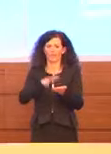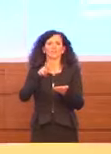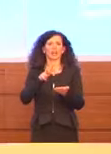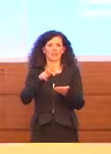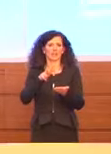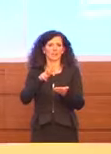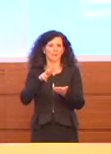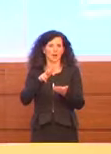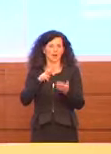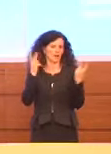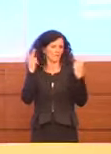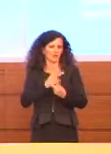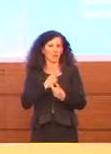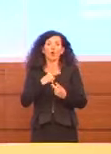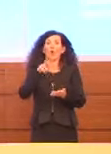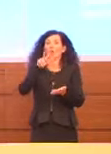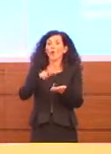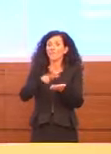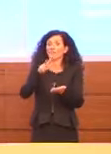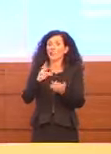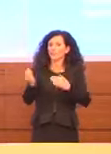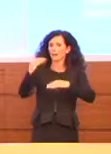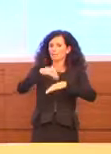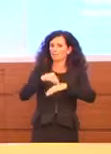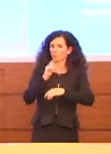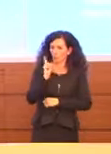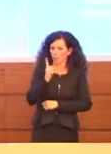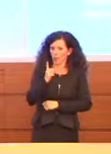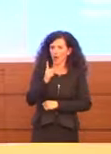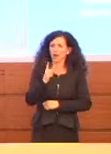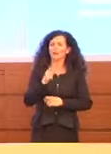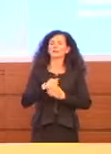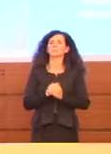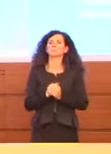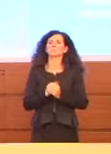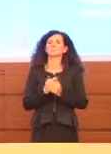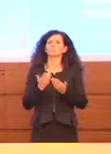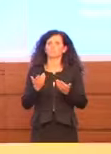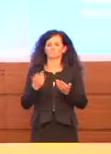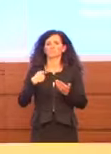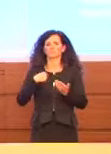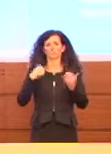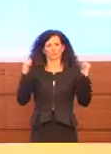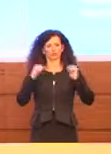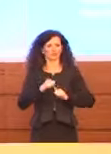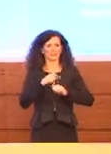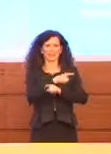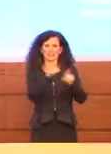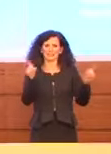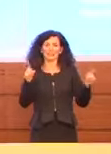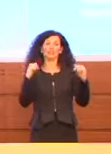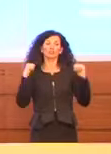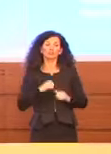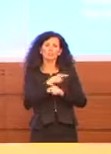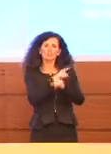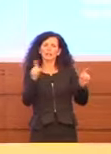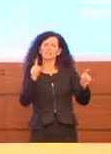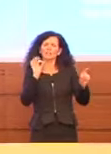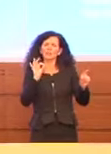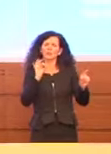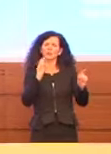permettete per il nostri coni per i nostri concittadini che hanno dato una grande prova